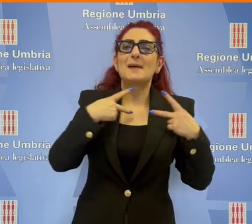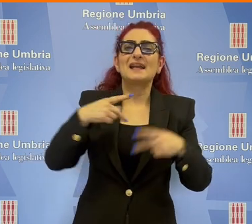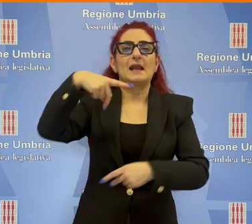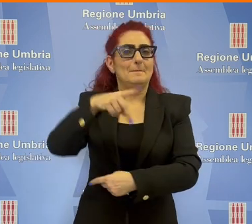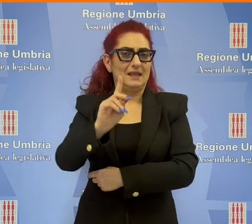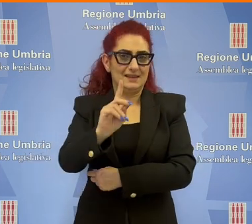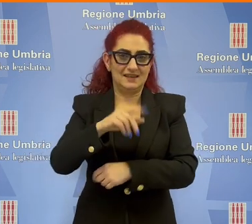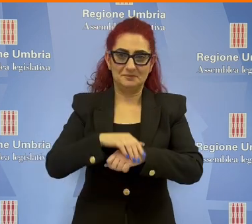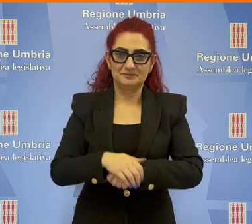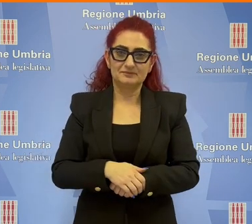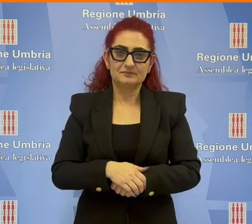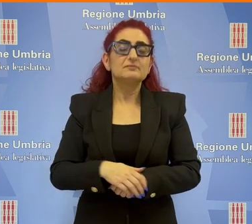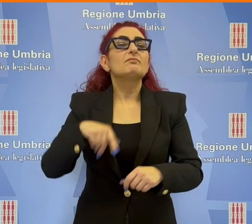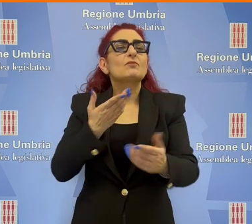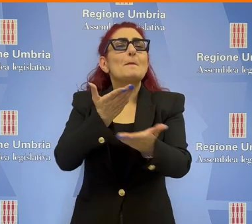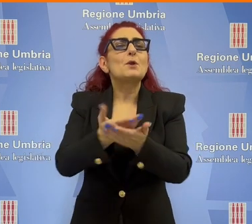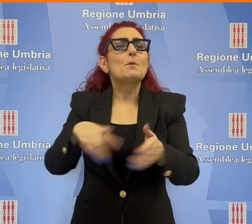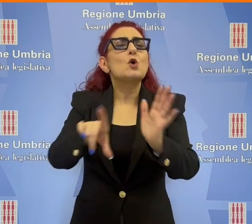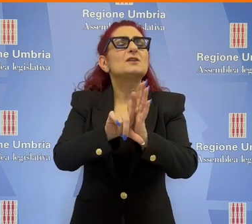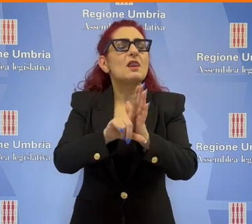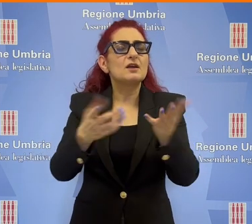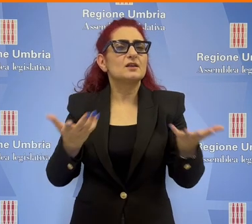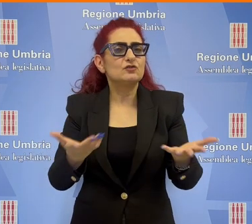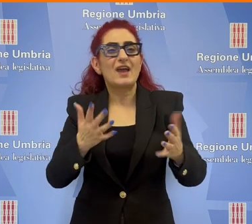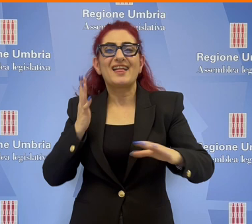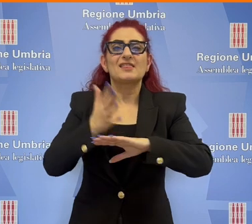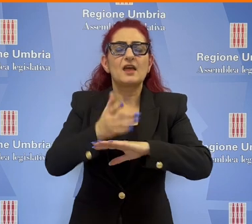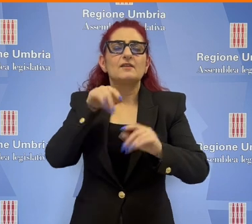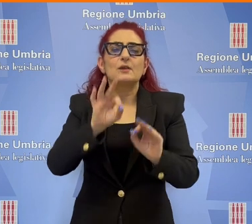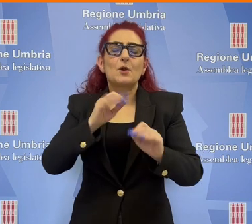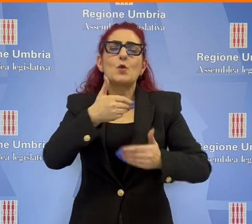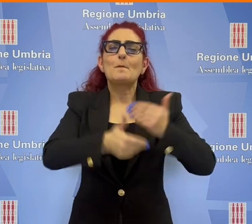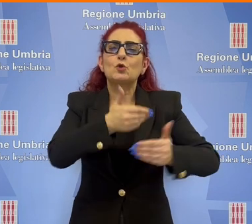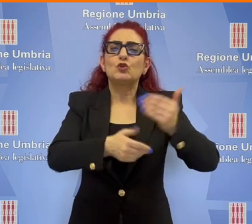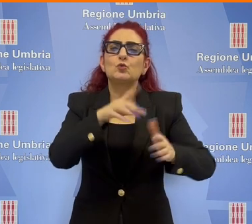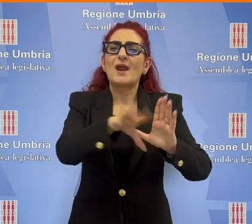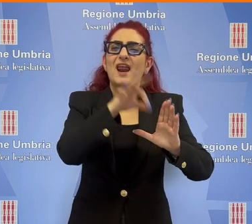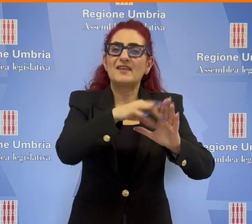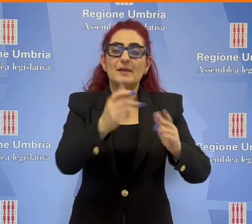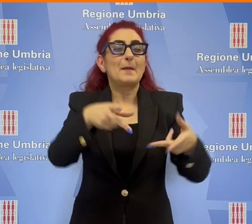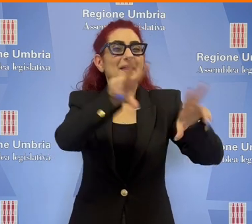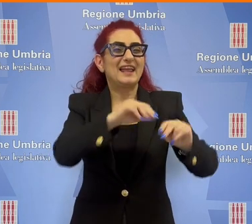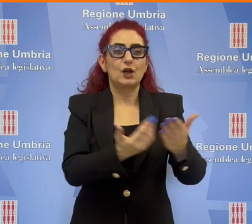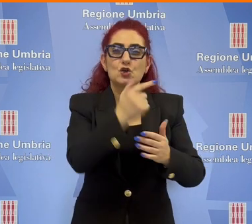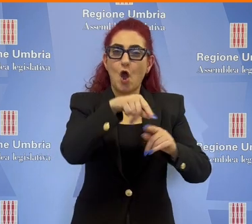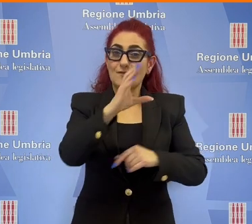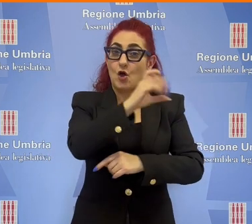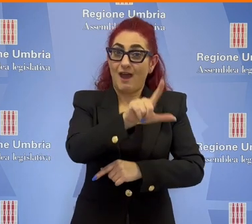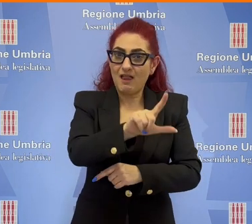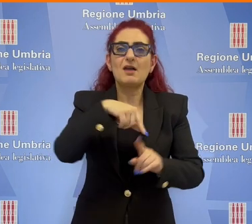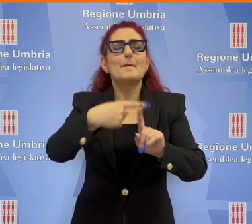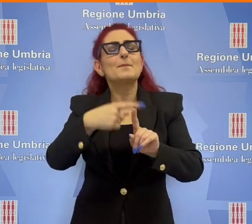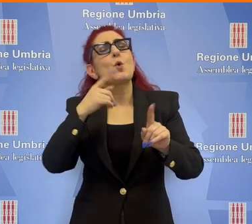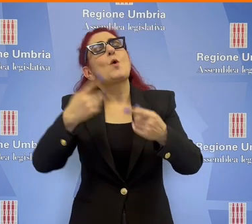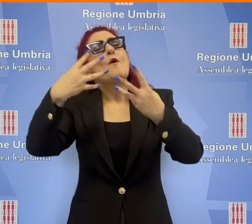Paparelli del Partito Democratico. La proposta di legge interviene sia sulle procedure elettorali per il rinnovo del CAL, sia